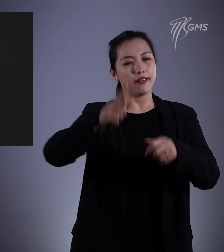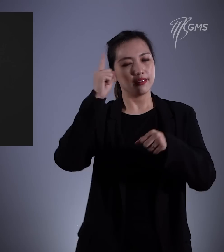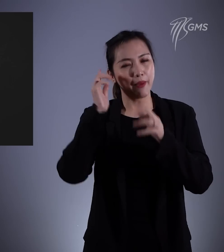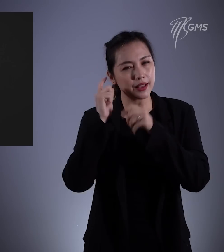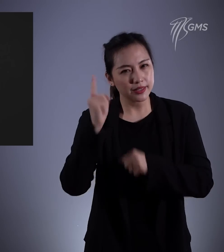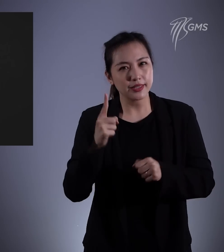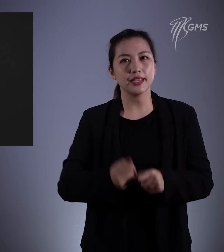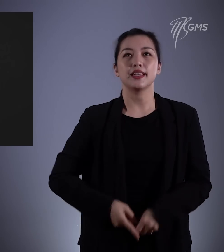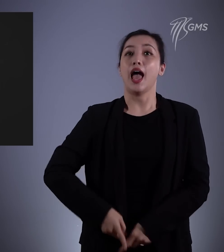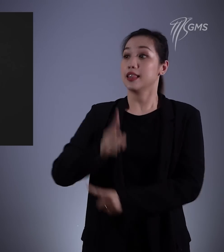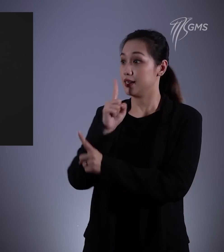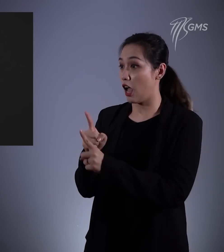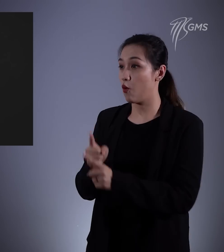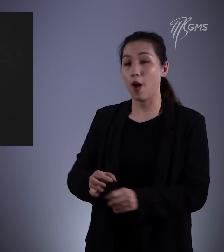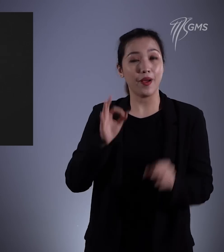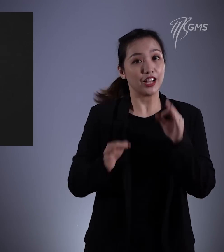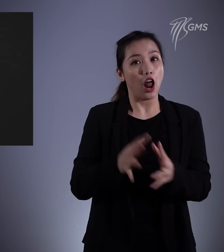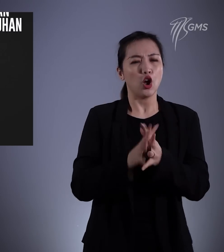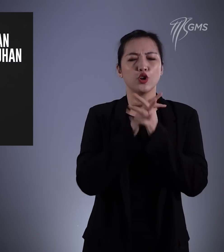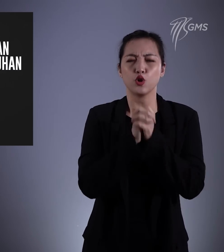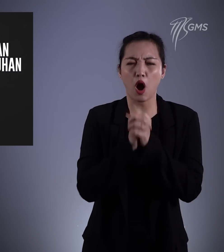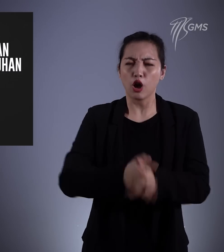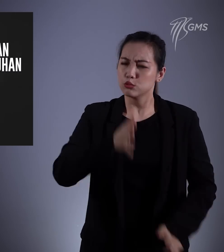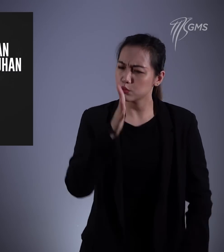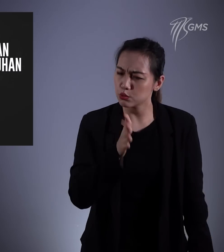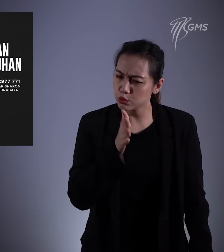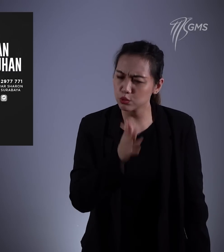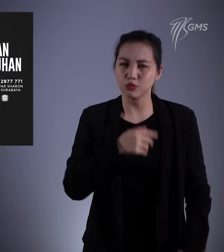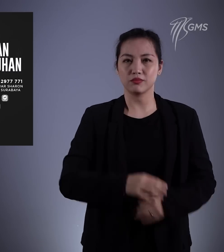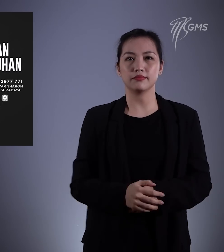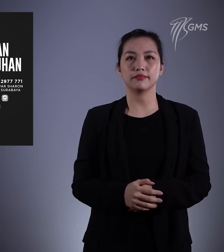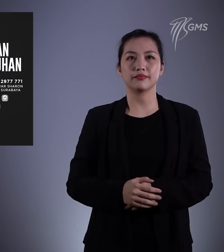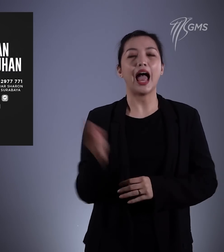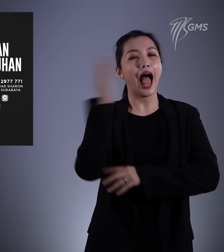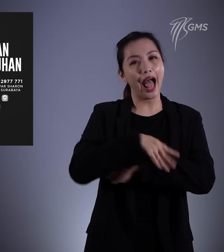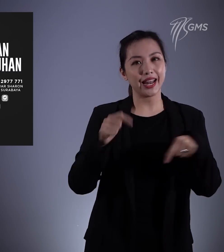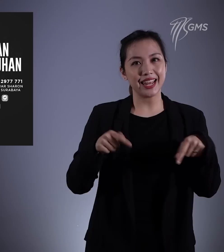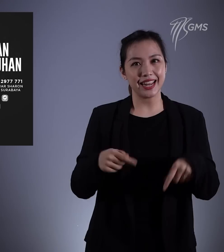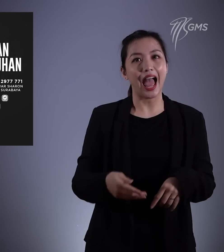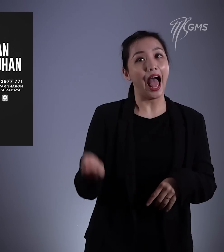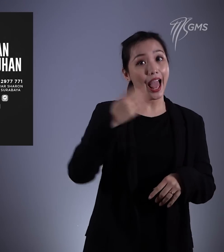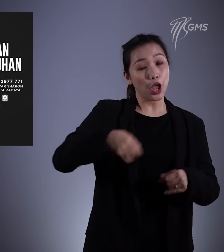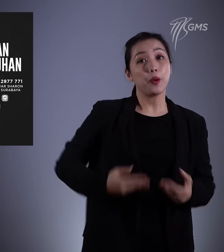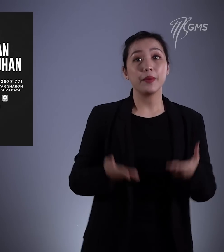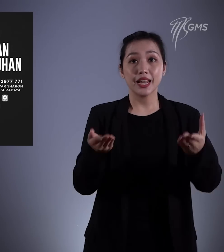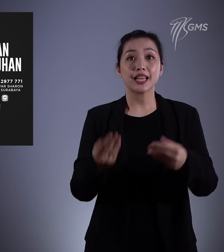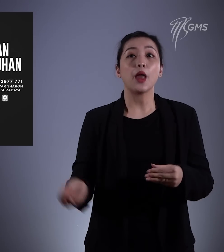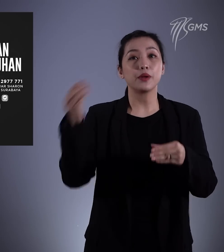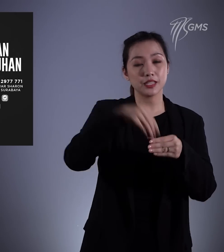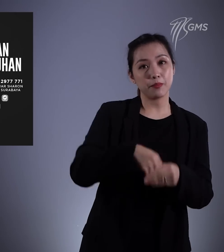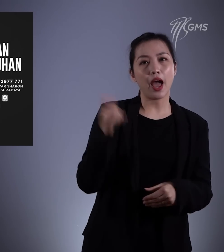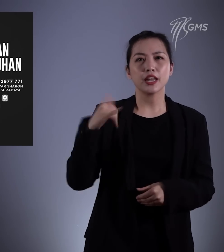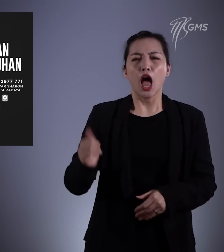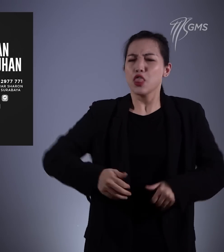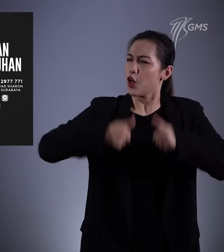akan besar kuasanya. Hari ini mari kita siapkan hati juga untuk bisa memberikan persembahan. Persembahan yang terbaik buat